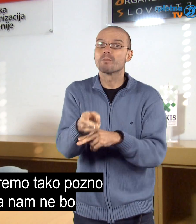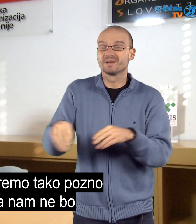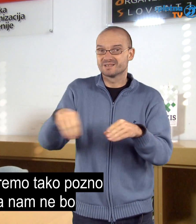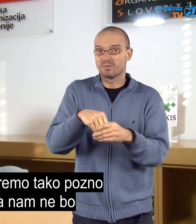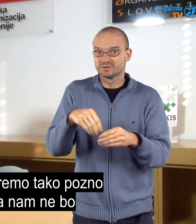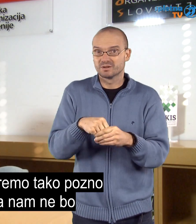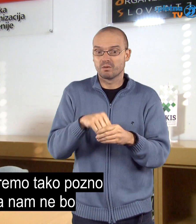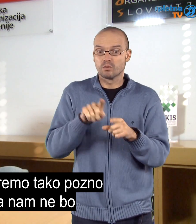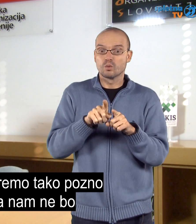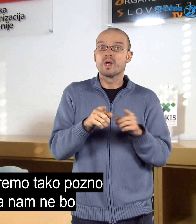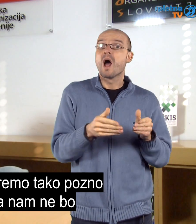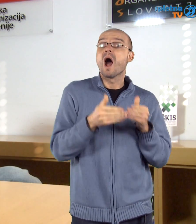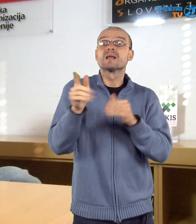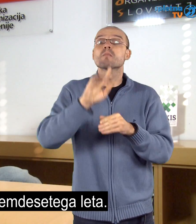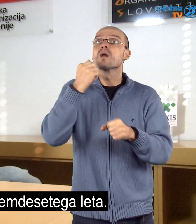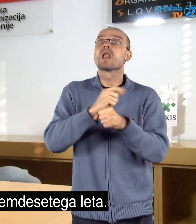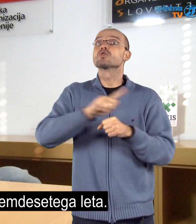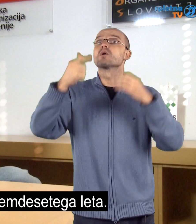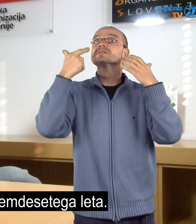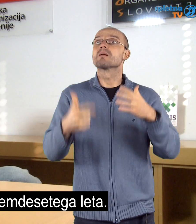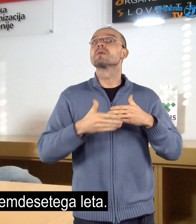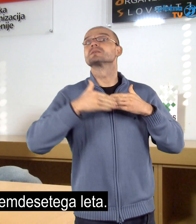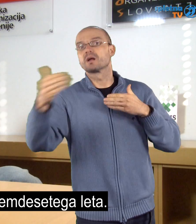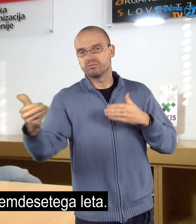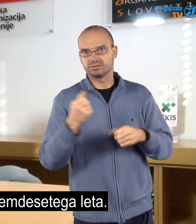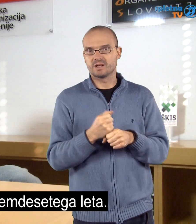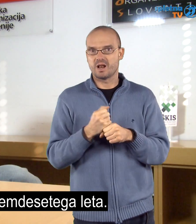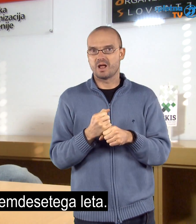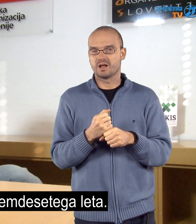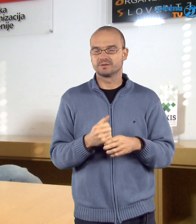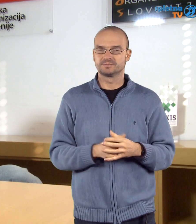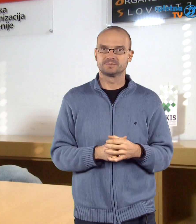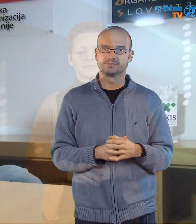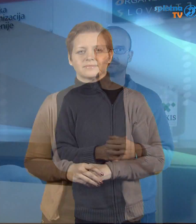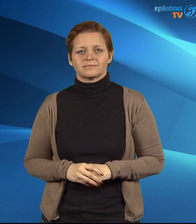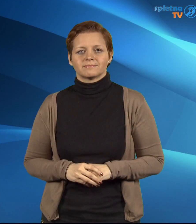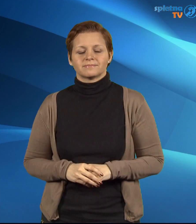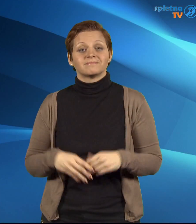dela, da se kasneje ne bomo delali do 70. leta.